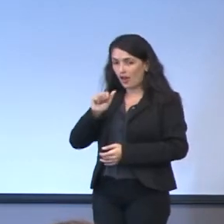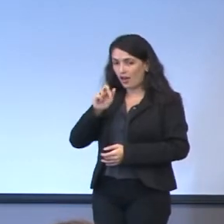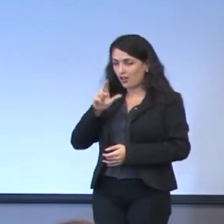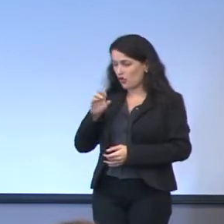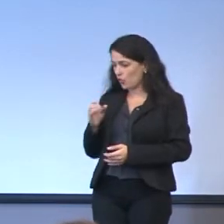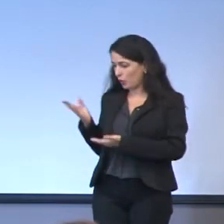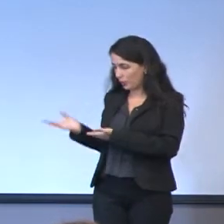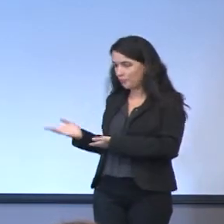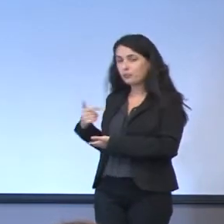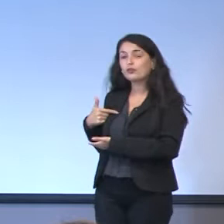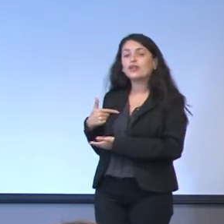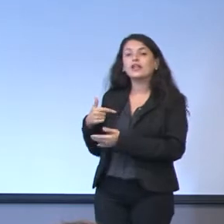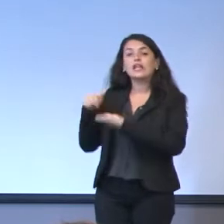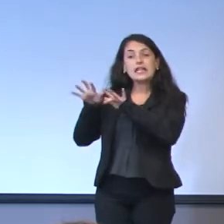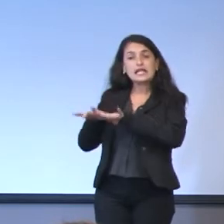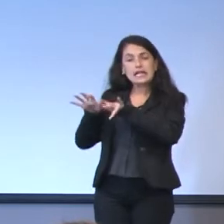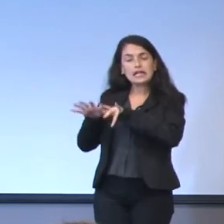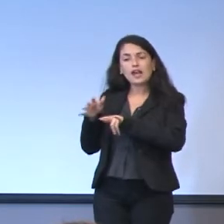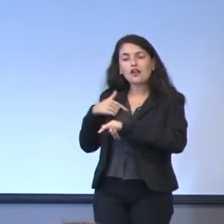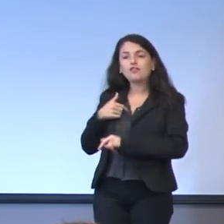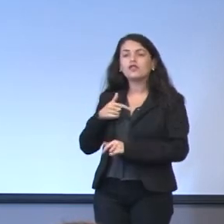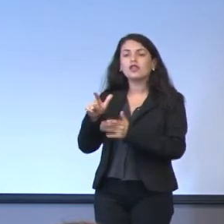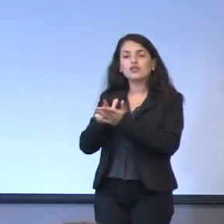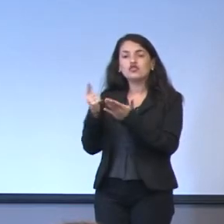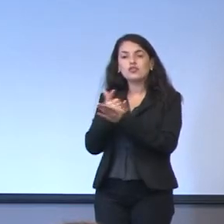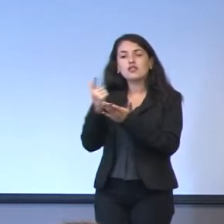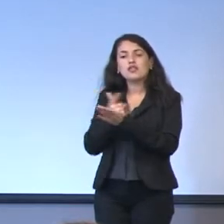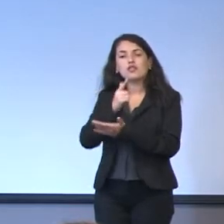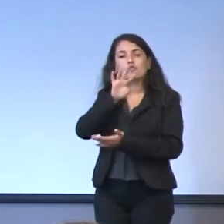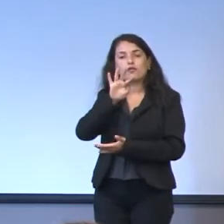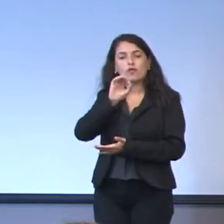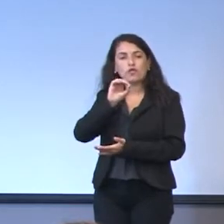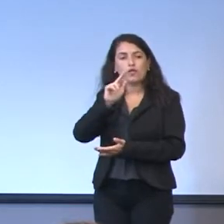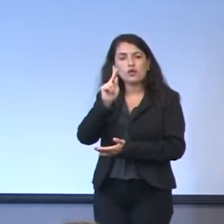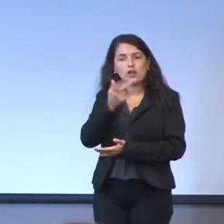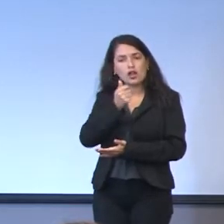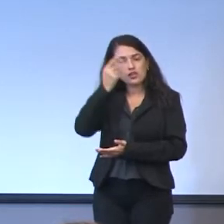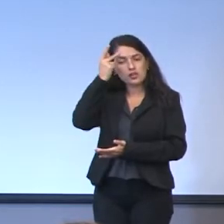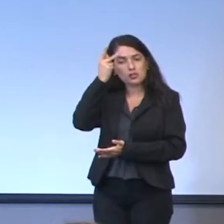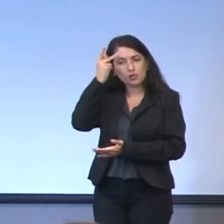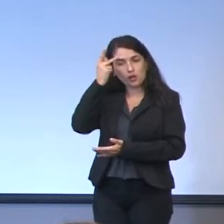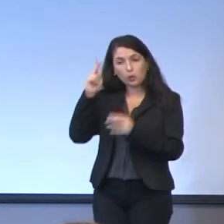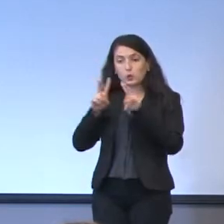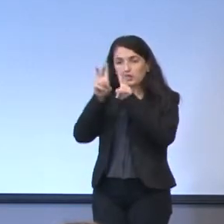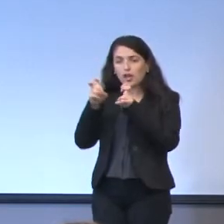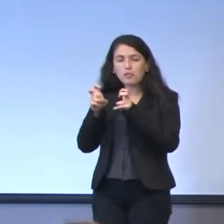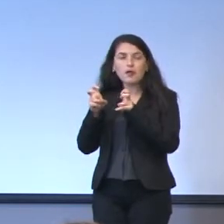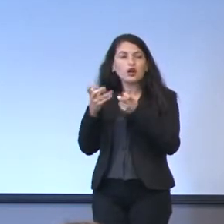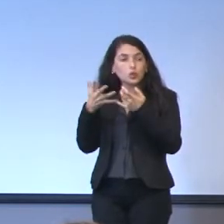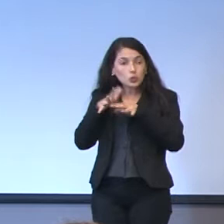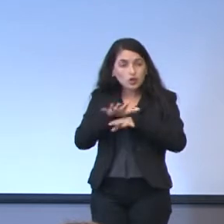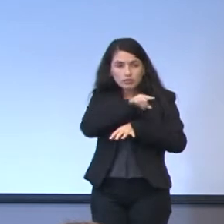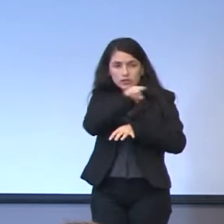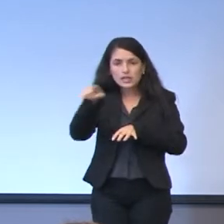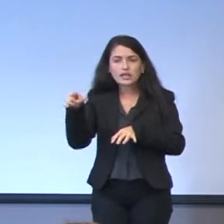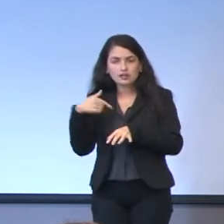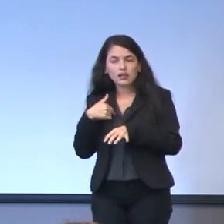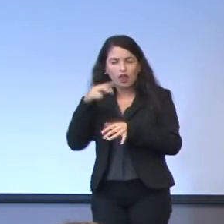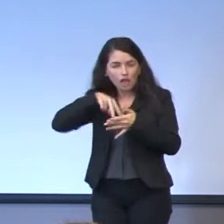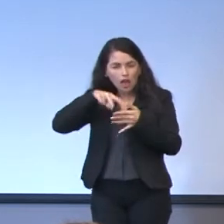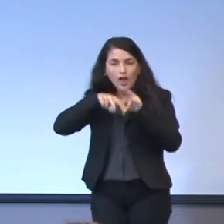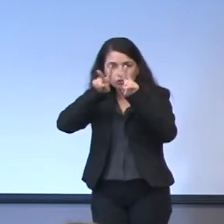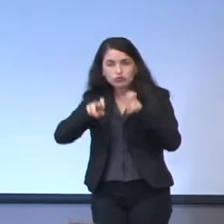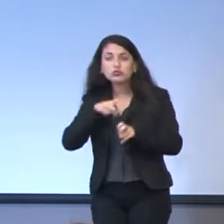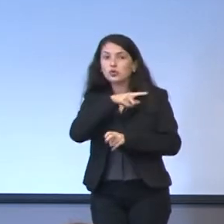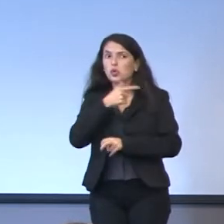é colunista da Folha de São Paulo. Quem acompanha o tema inclusão deve conhecê-lo bem, porque o Jairo